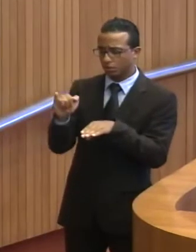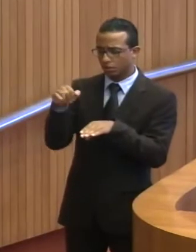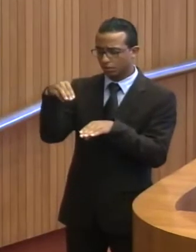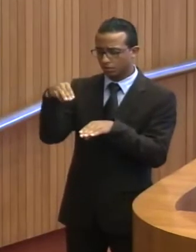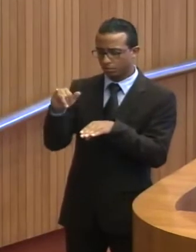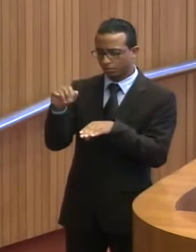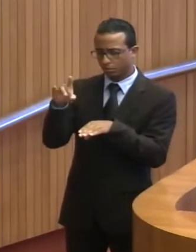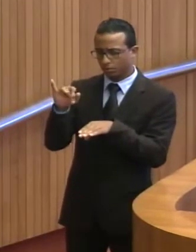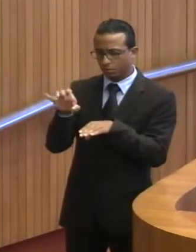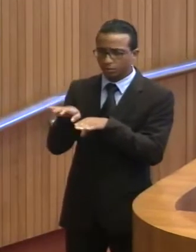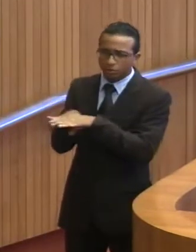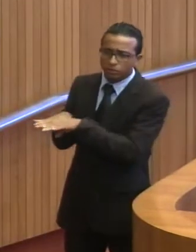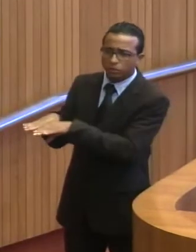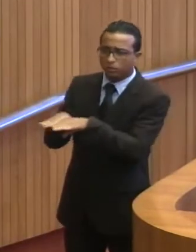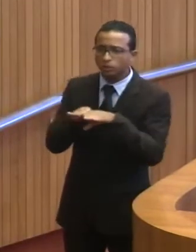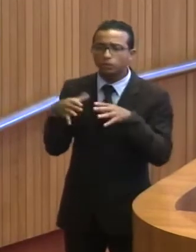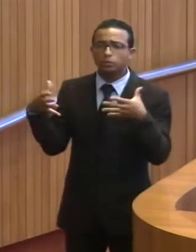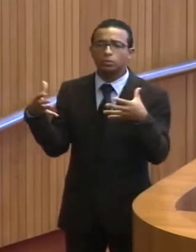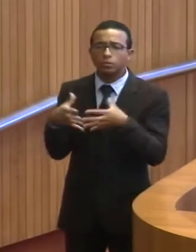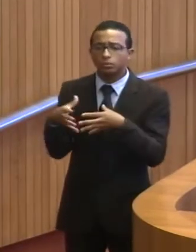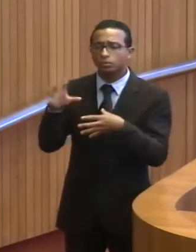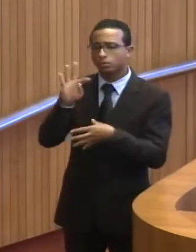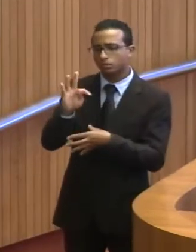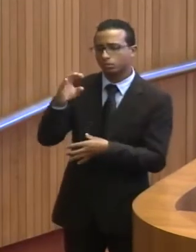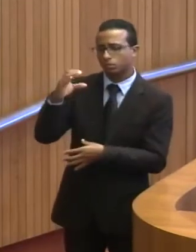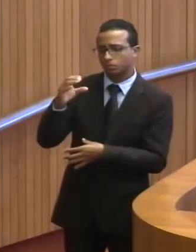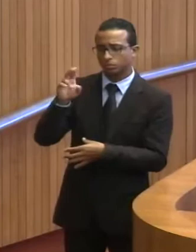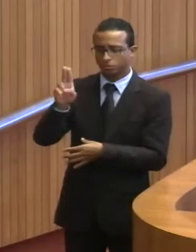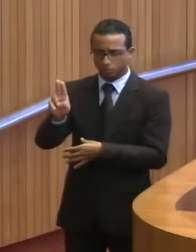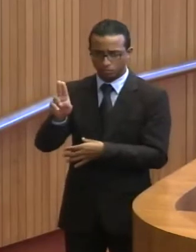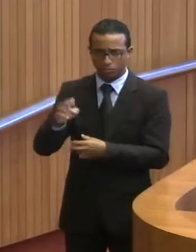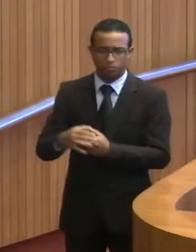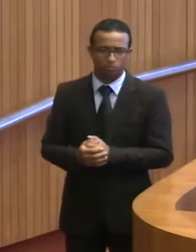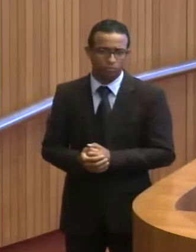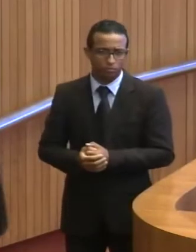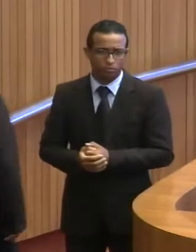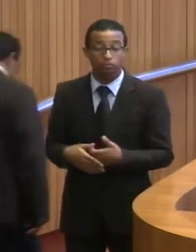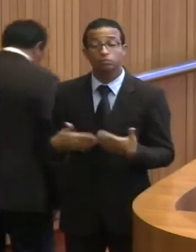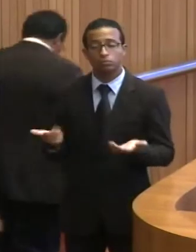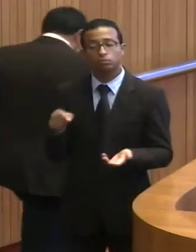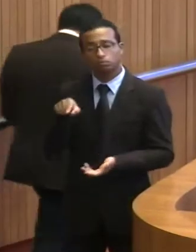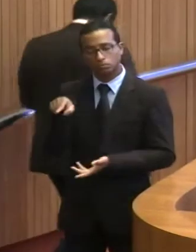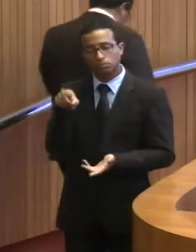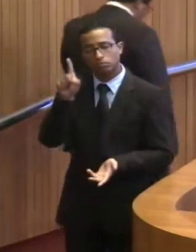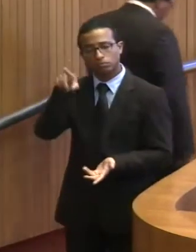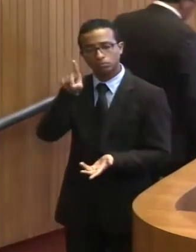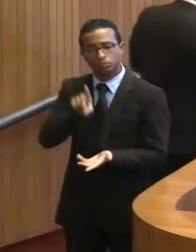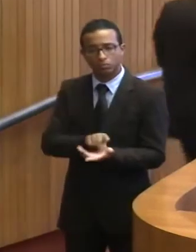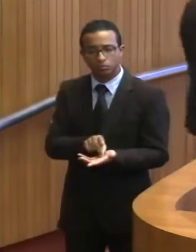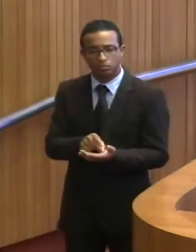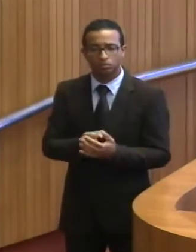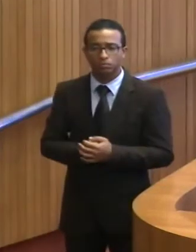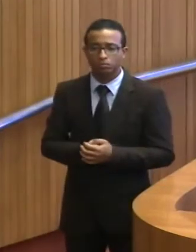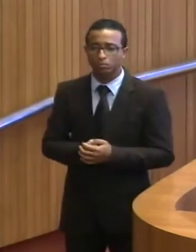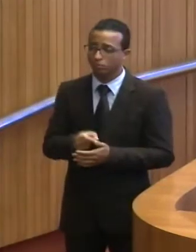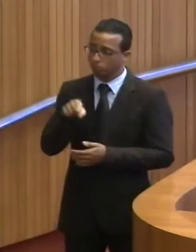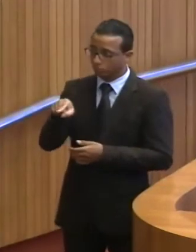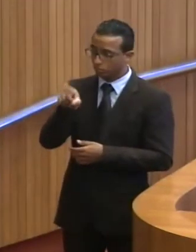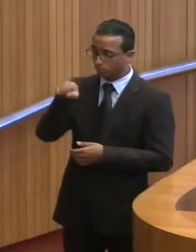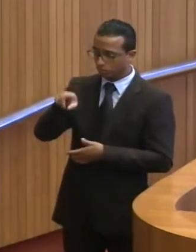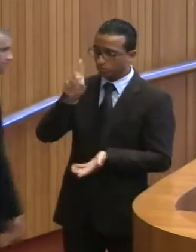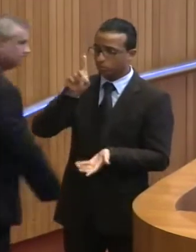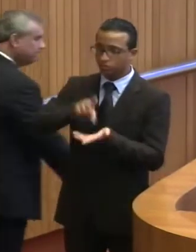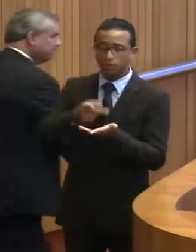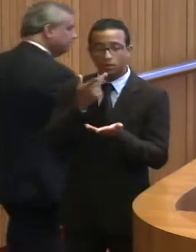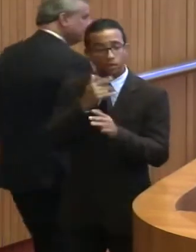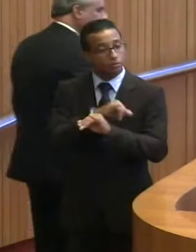por todos os membros do Tribunal de Contas da União. Essa é a verdade. E essa é a verdade